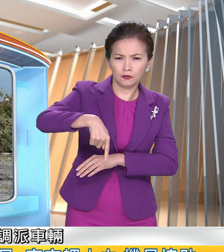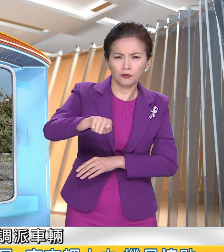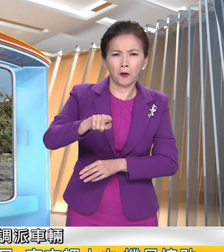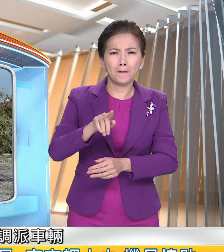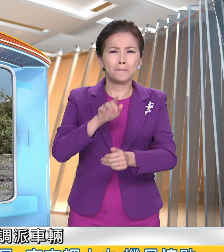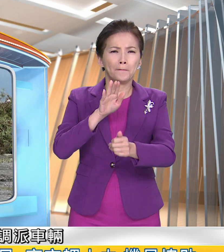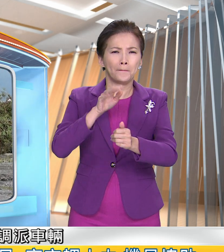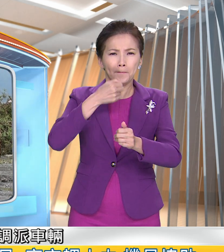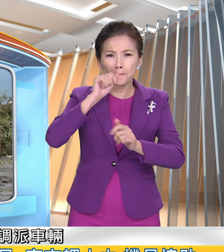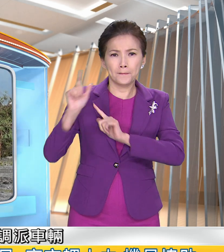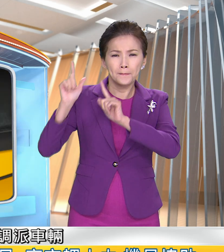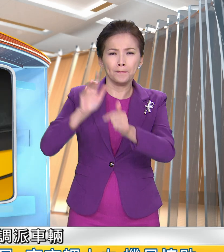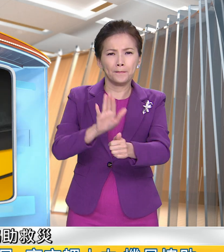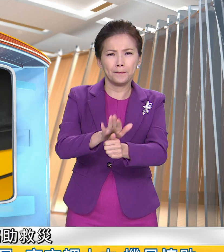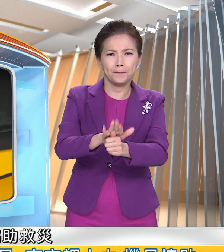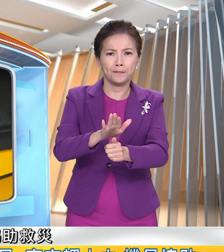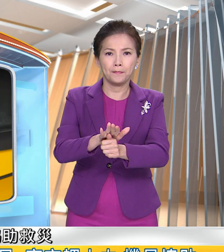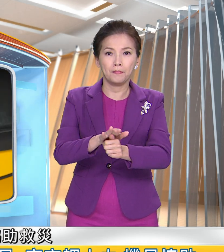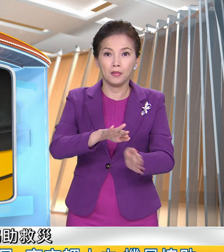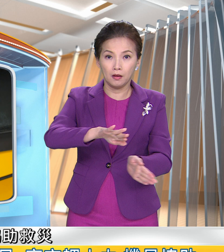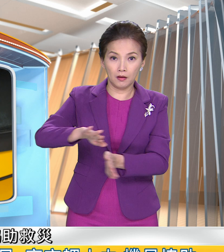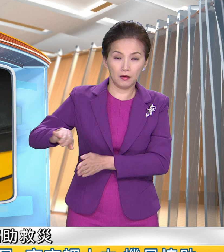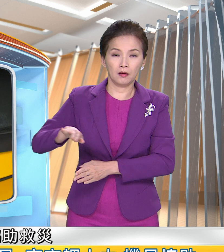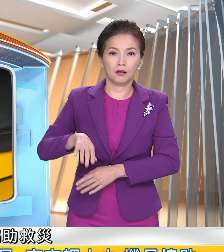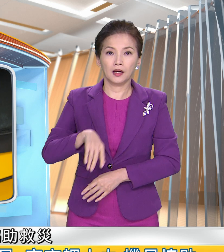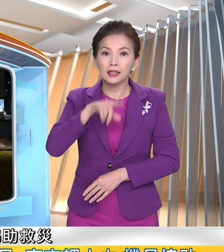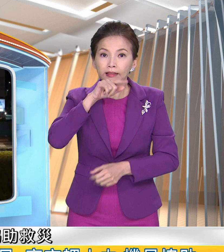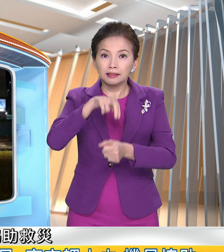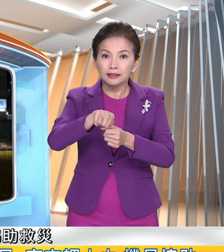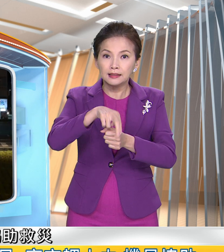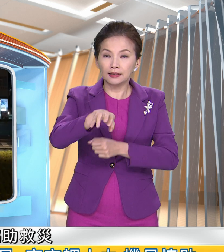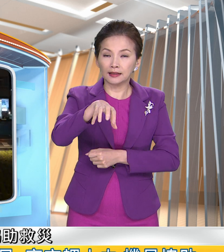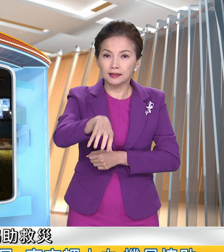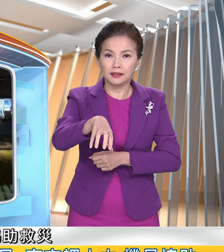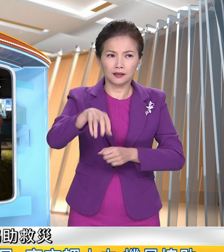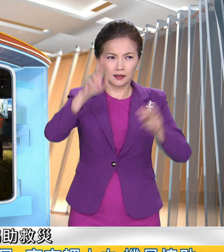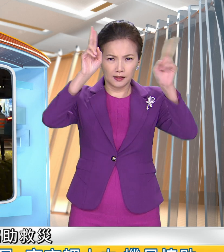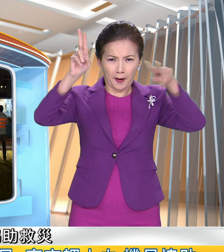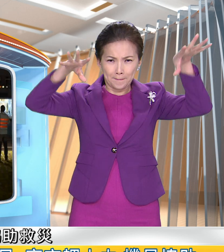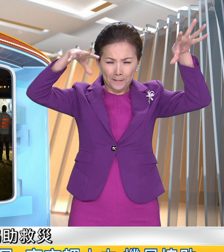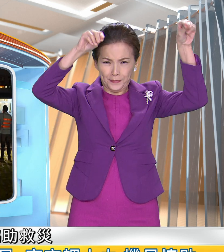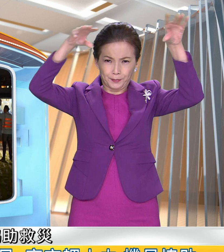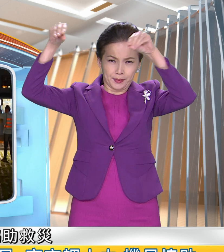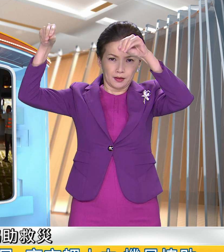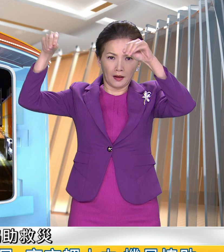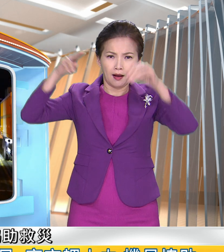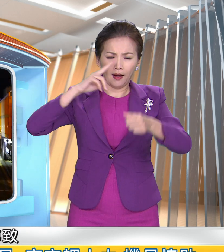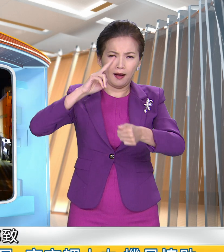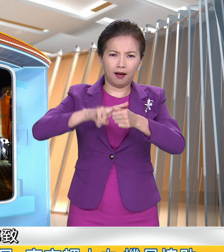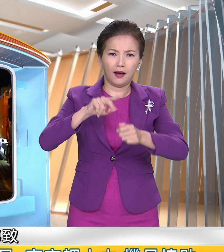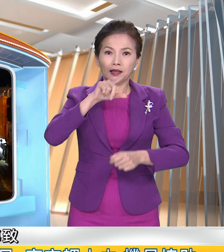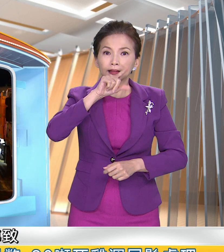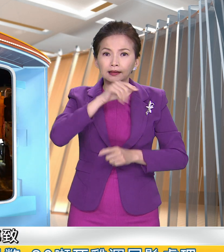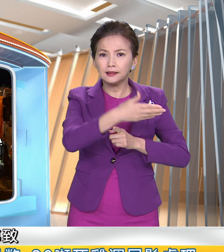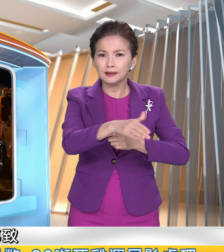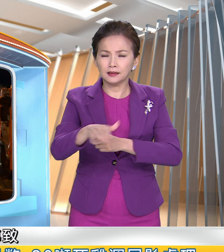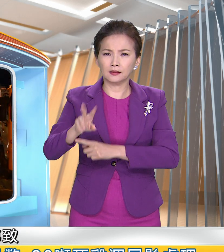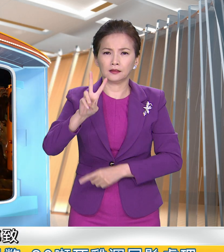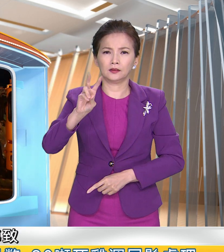辆、机具和人力进驻，协助救灾。 而除此之外，停电也导致